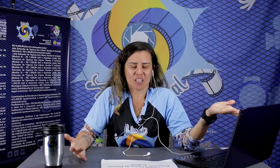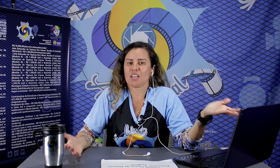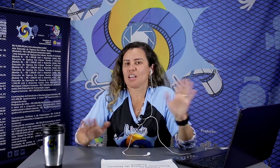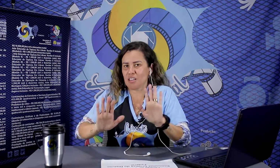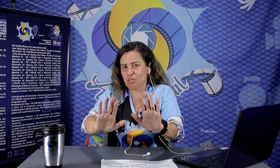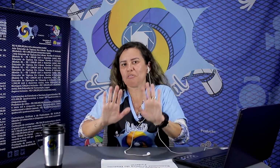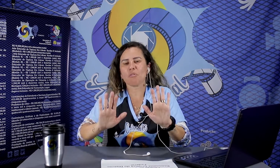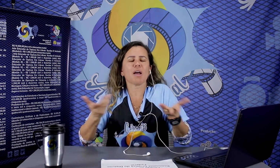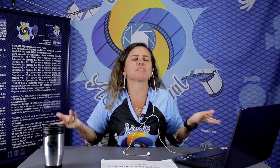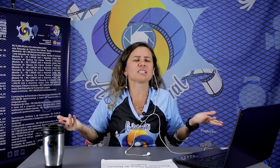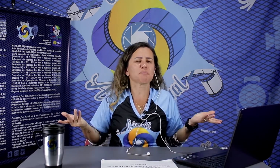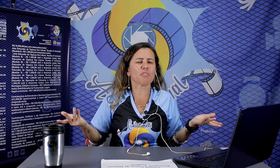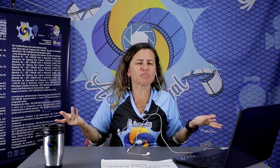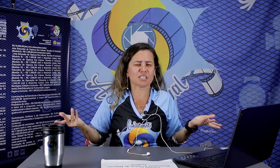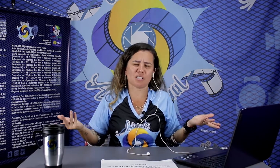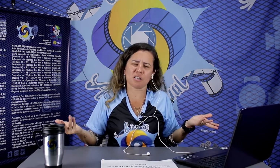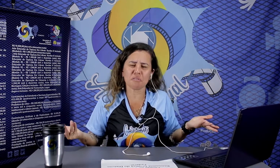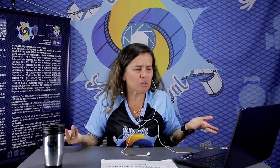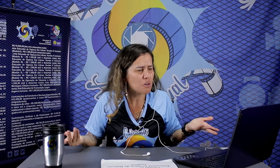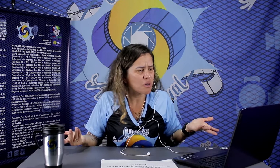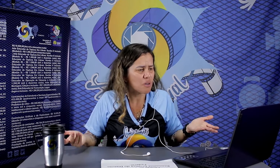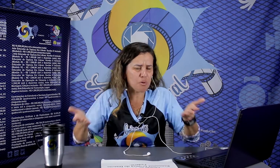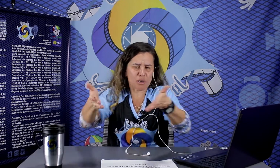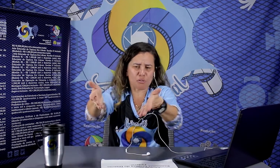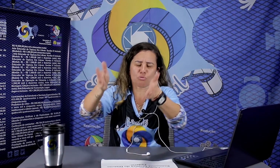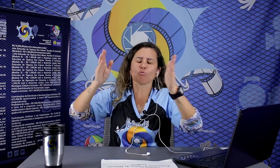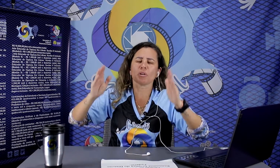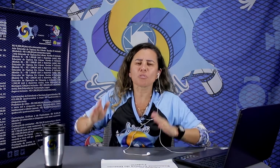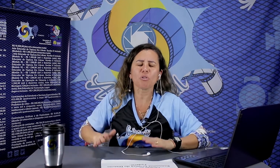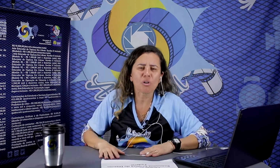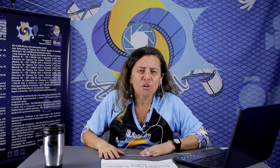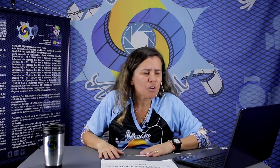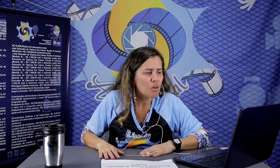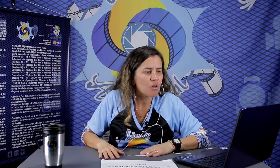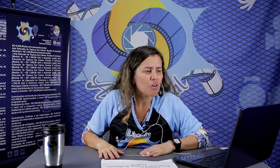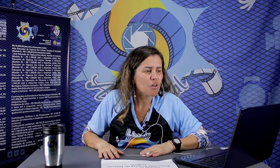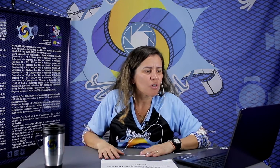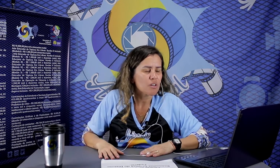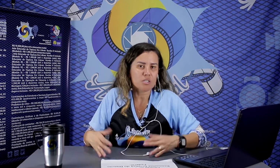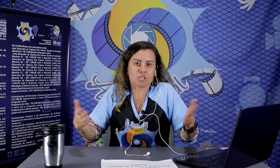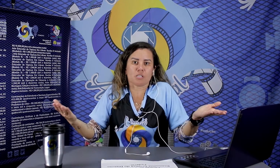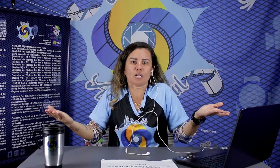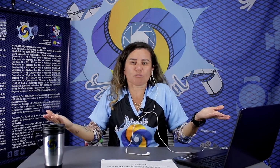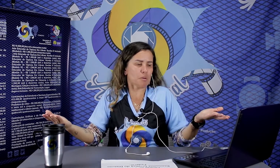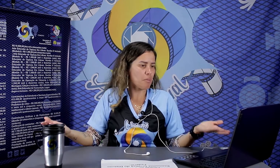É só ver, mas essa prova não está acessível? Por que o surdo não entrou? Se ele não tem problema